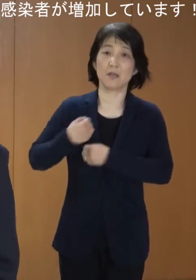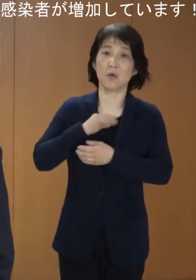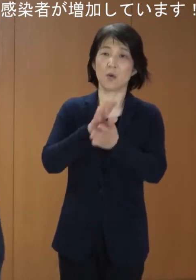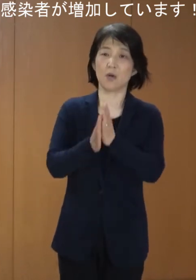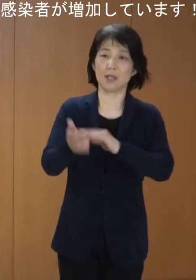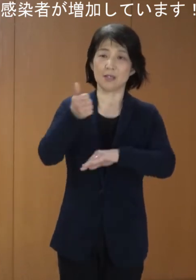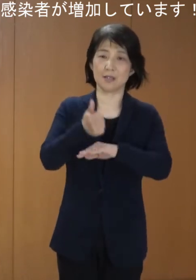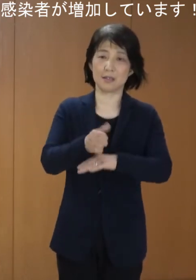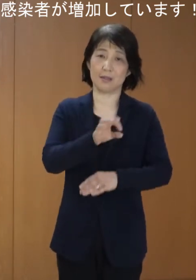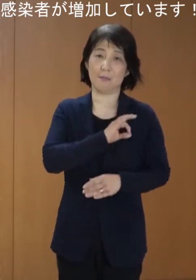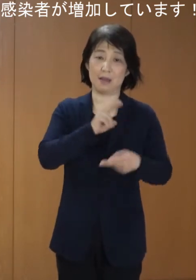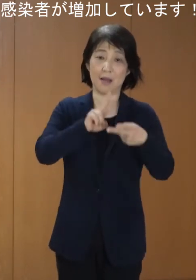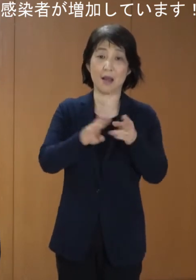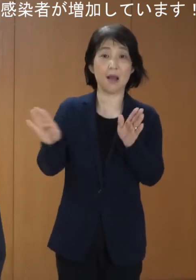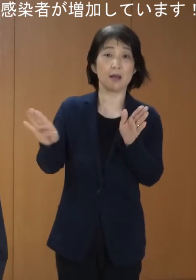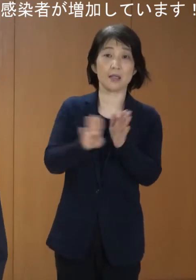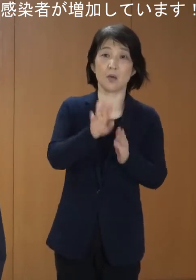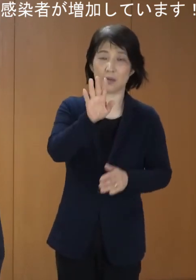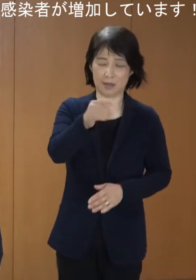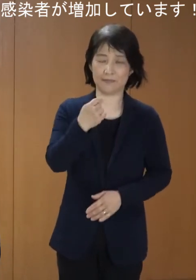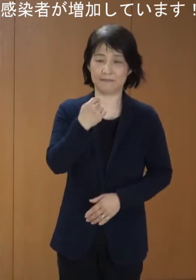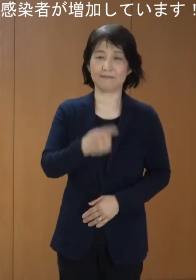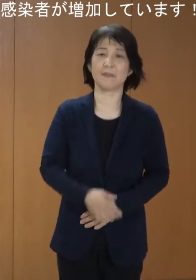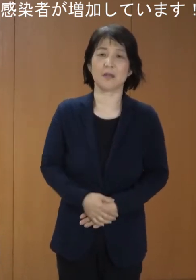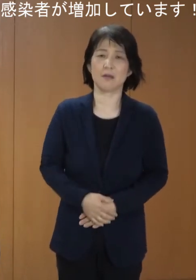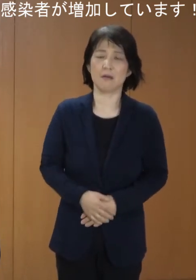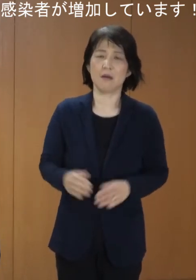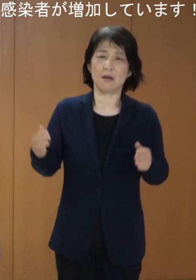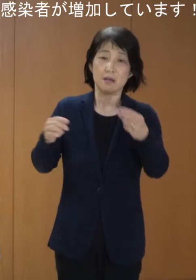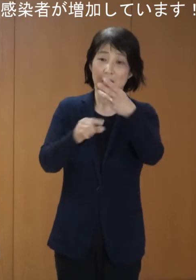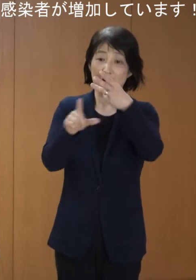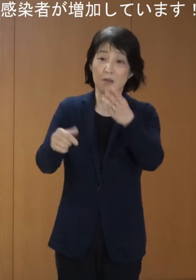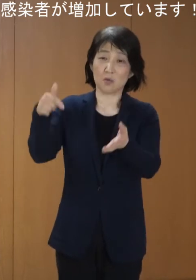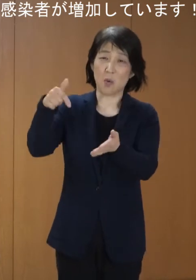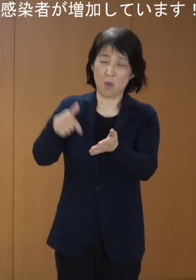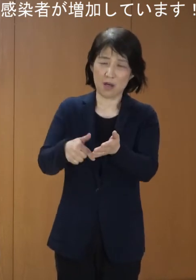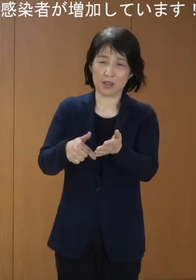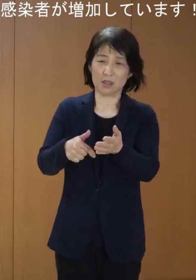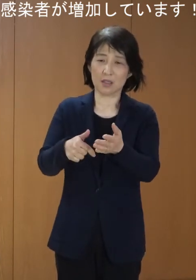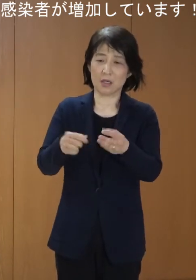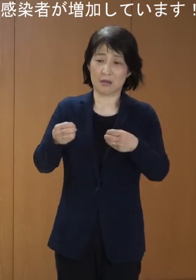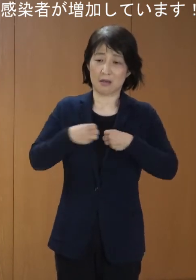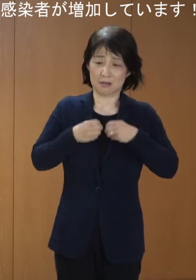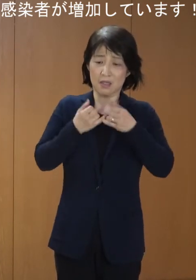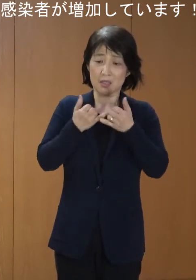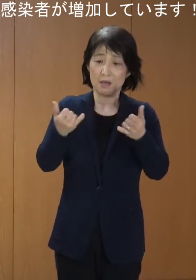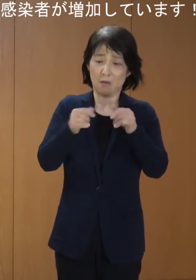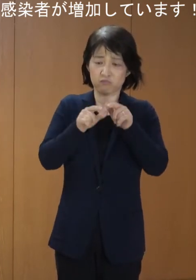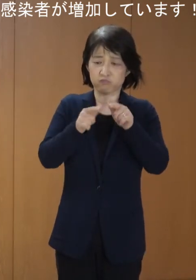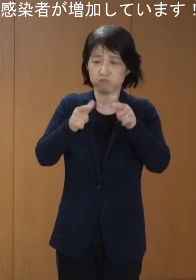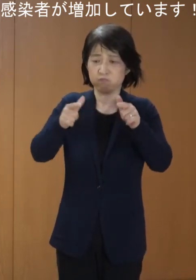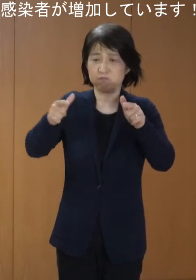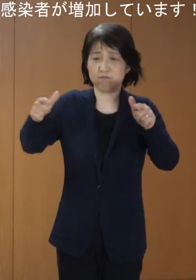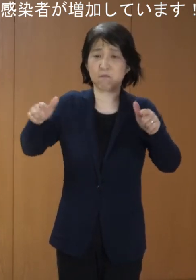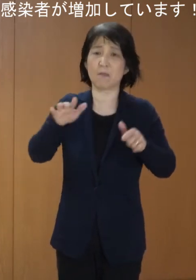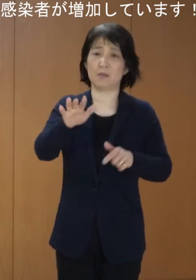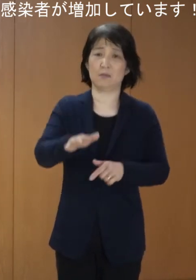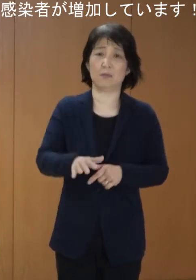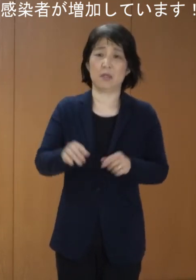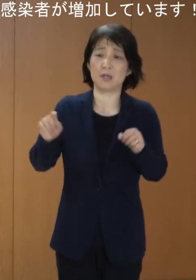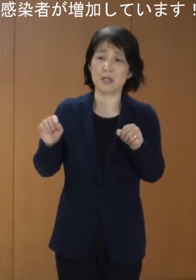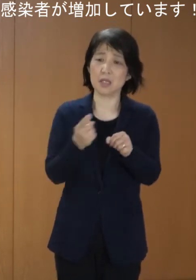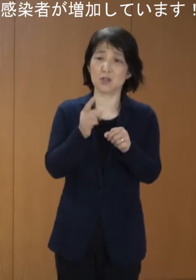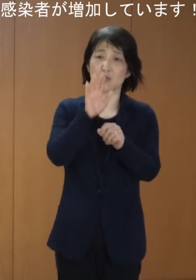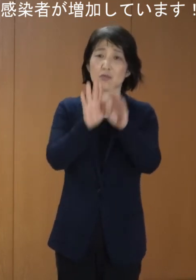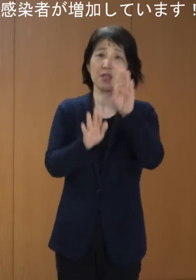兵庫県知事の井戸俊三です。年度末、感染者が増加しています。緊急事態宣言解除から2週間